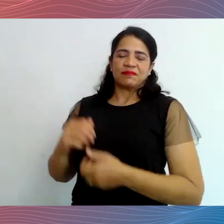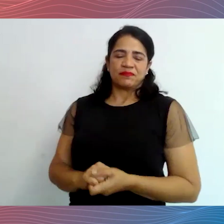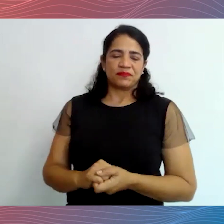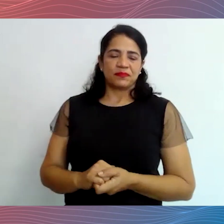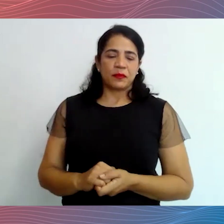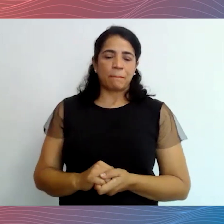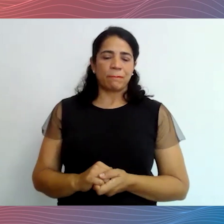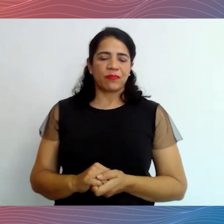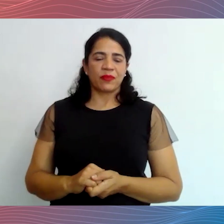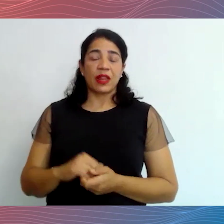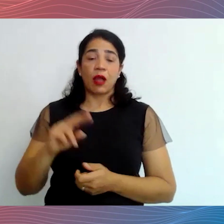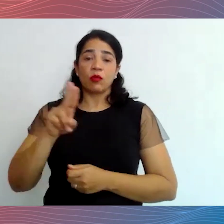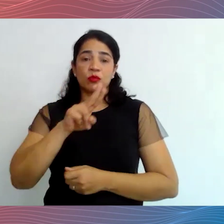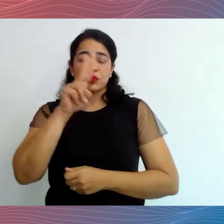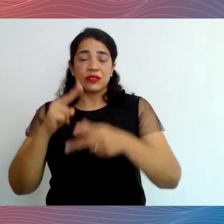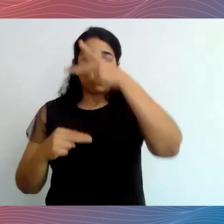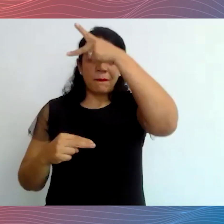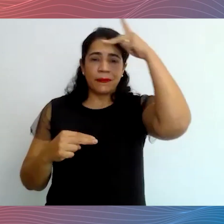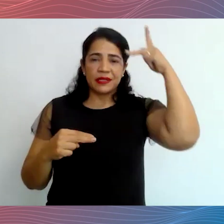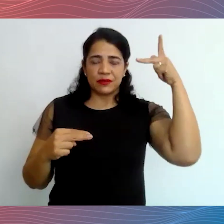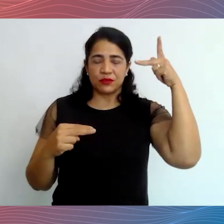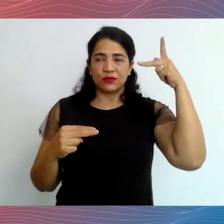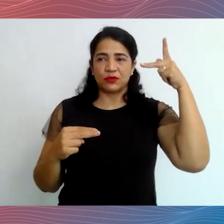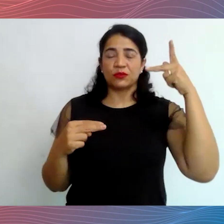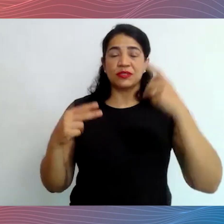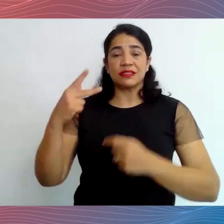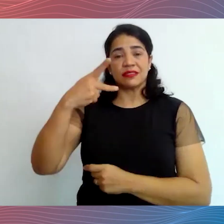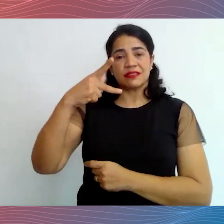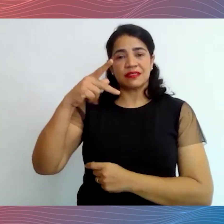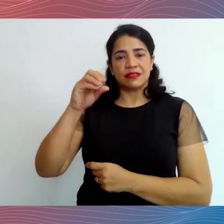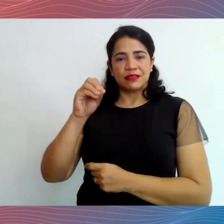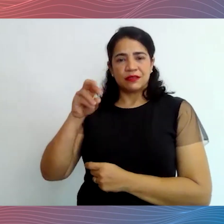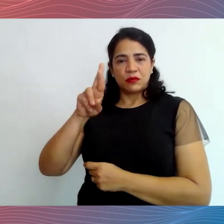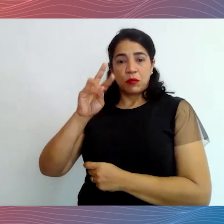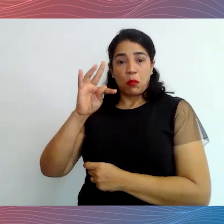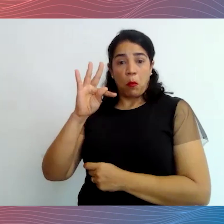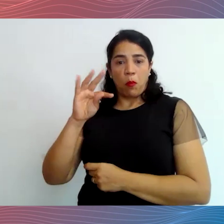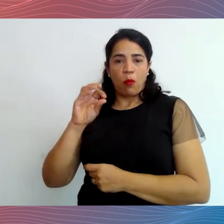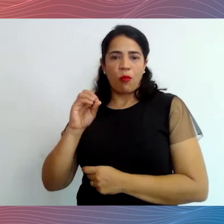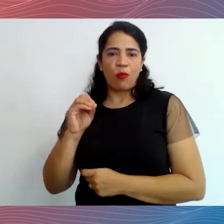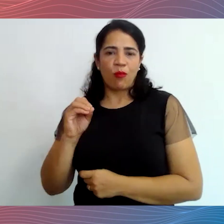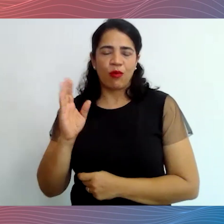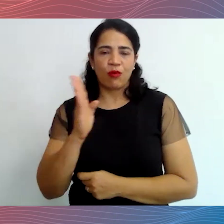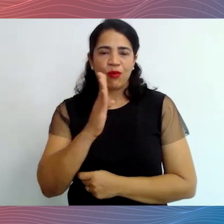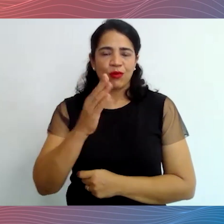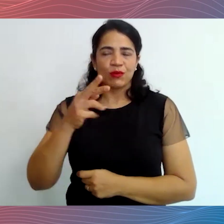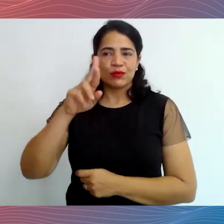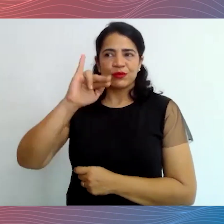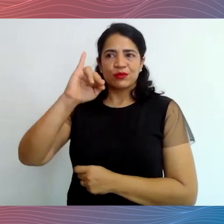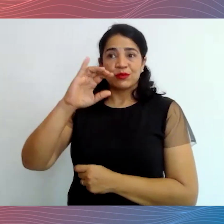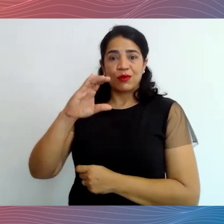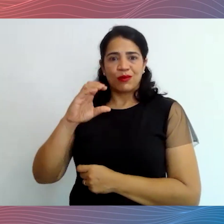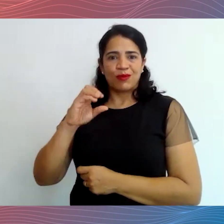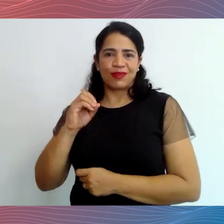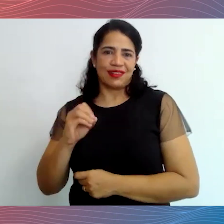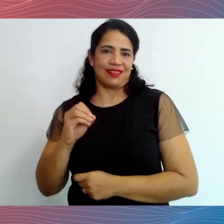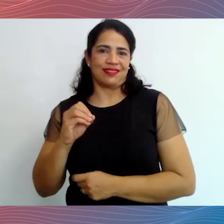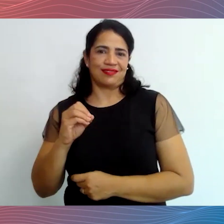50 irmãos dos Estados Unidos estão inscritos para em Porto Rico daqui a algumas semanas. Nós vamos mexer com aquela ilha